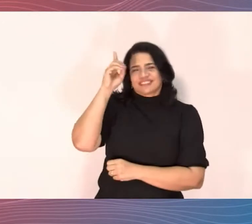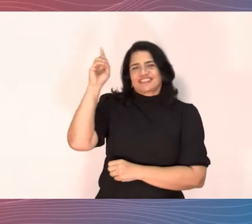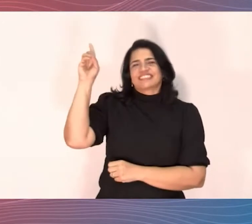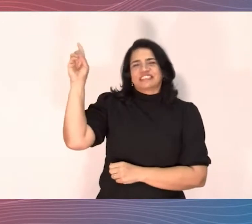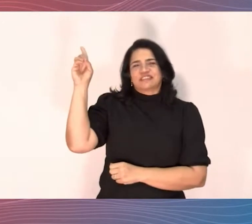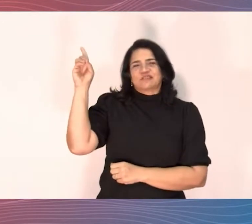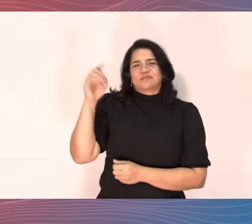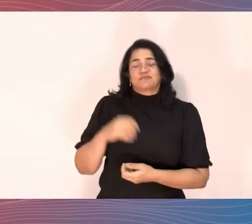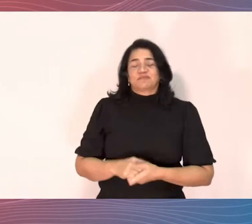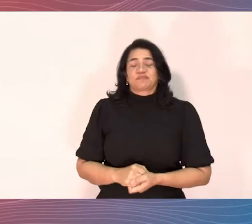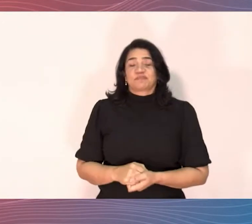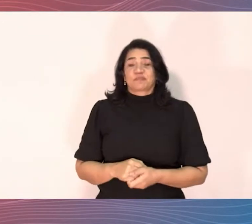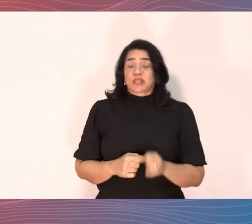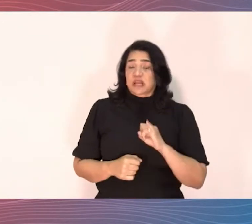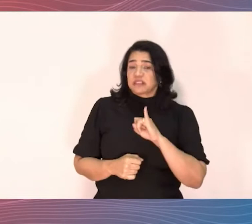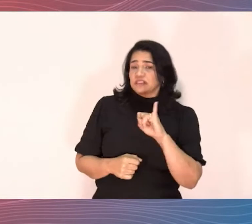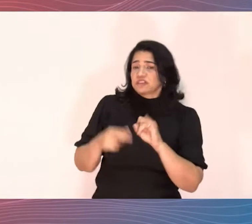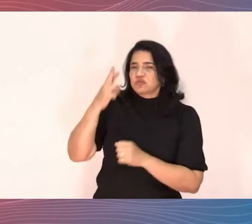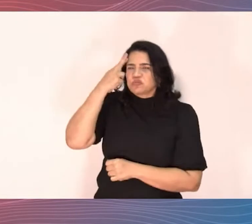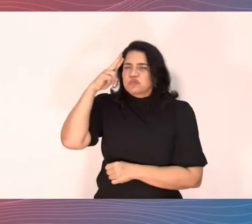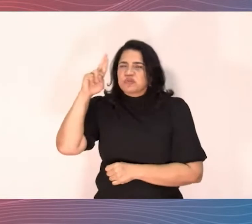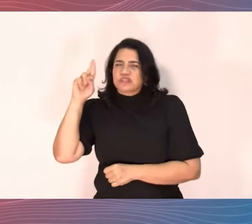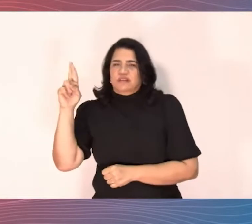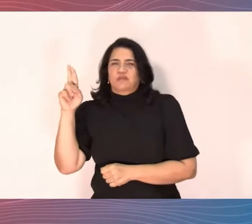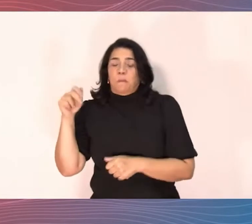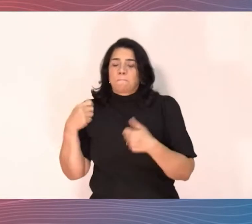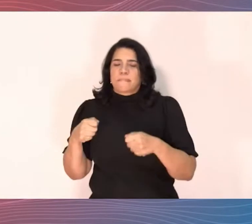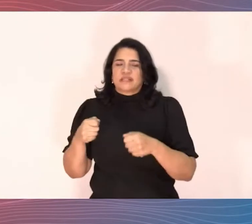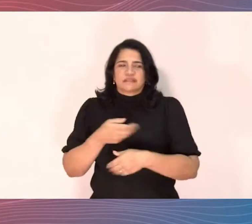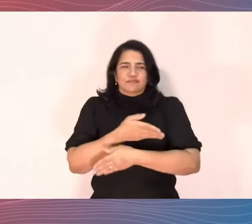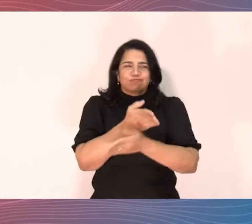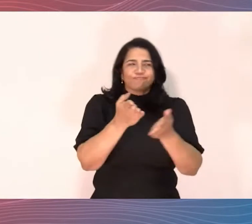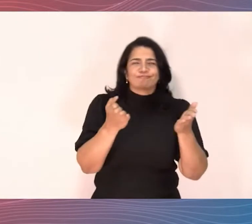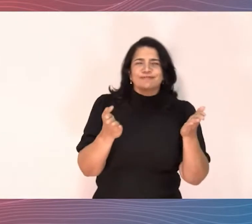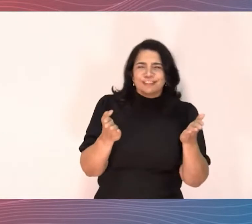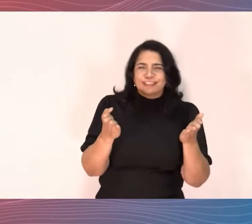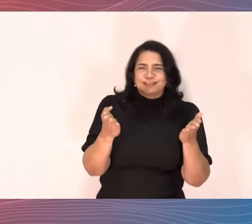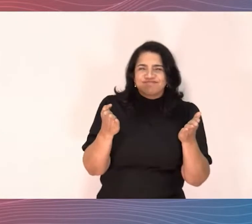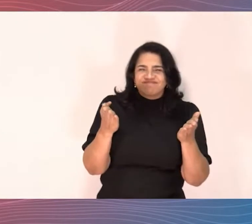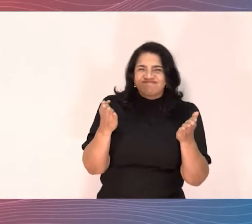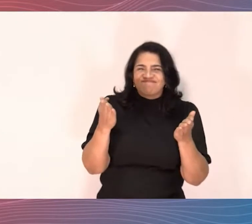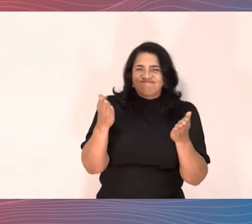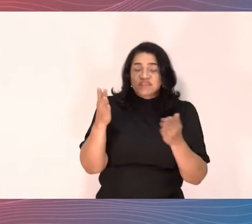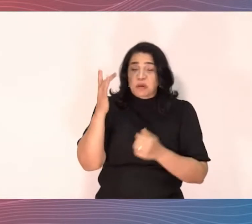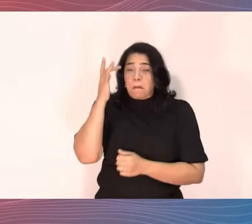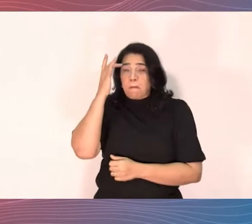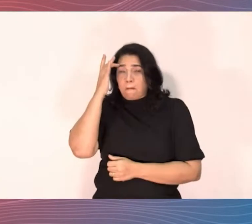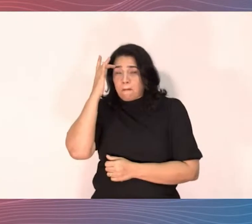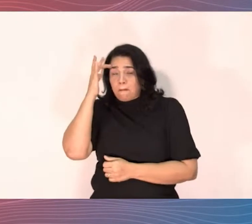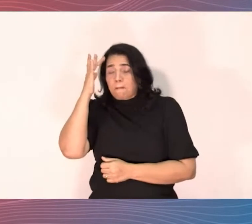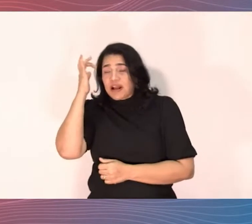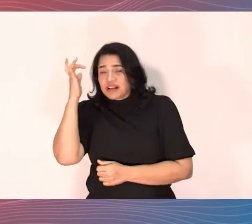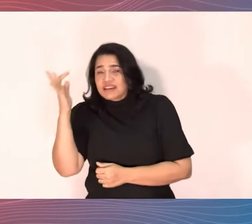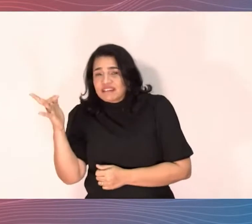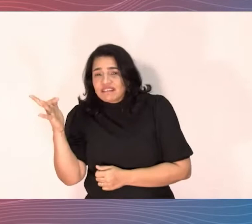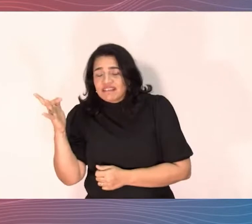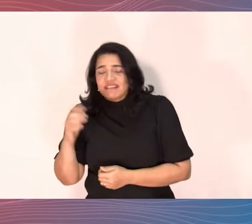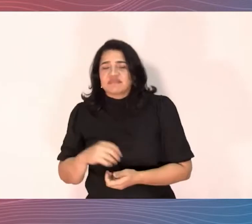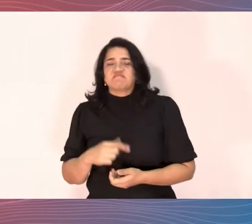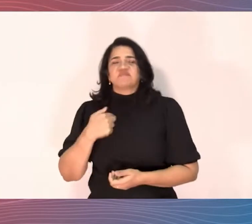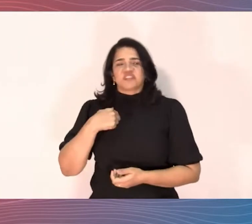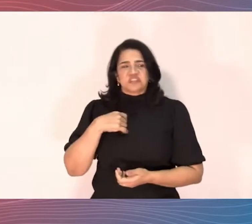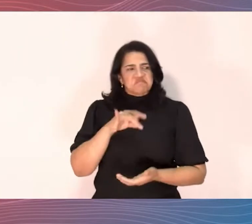Se o Senhor precisar de vocês amanhã, em tal lugar, eu tenho certeza que muitos de